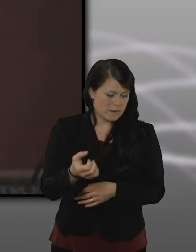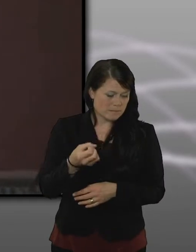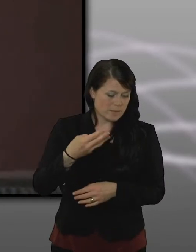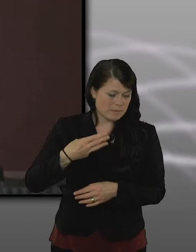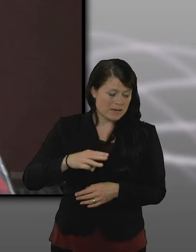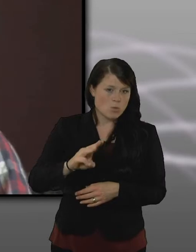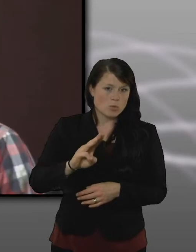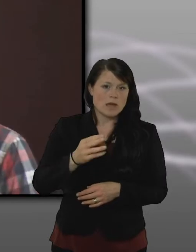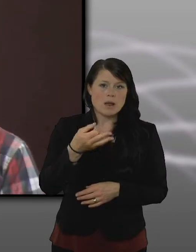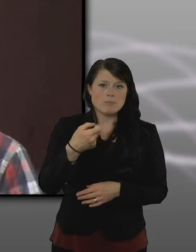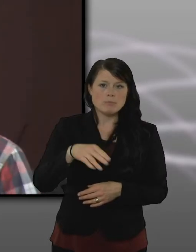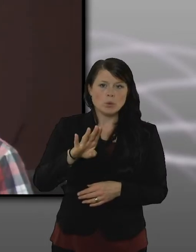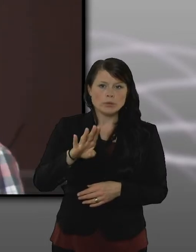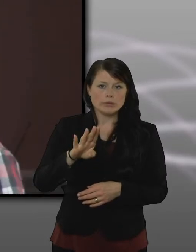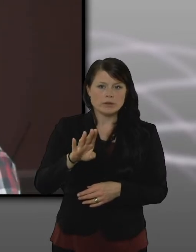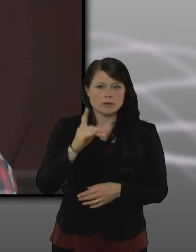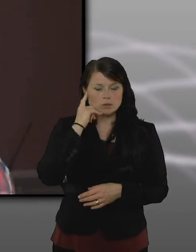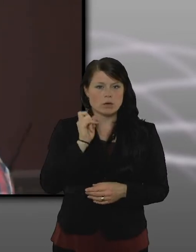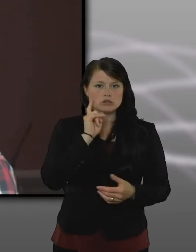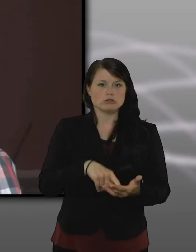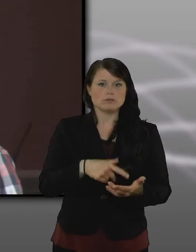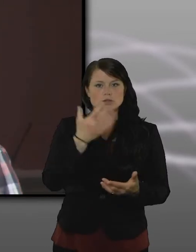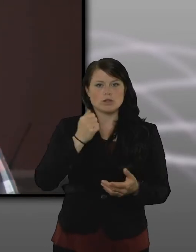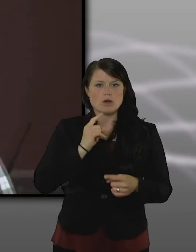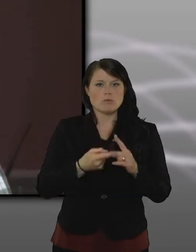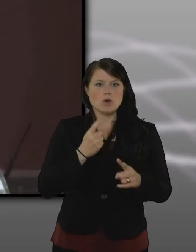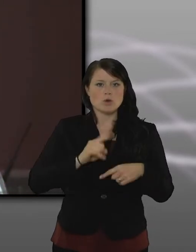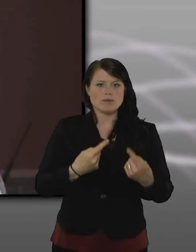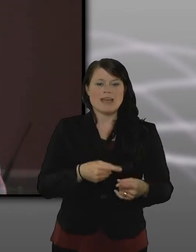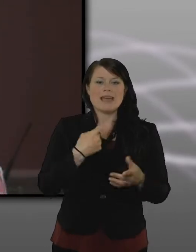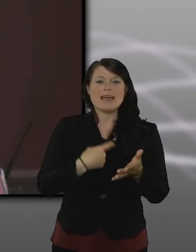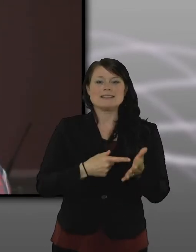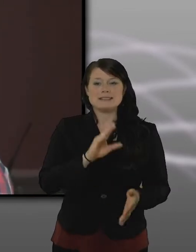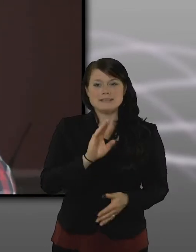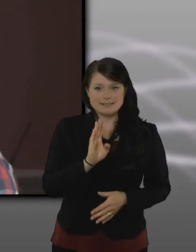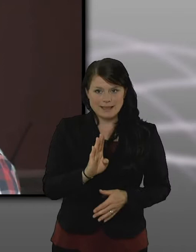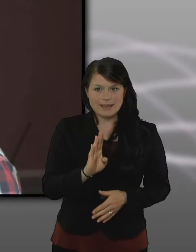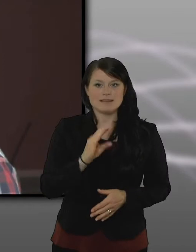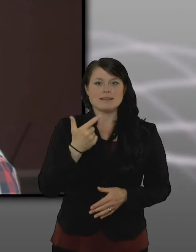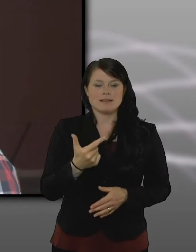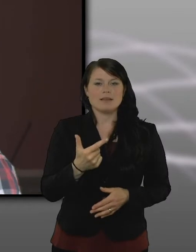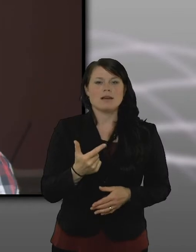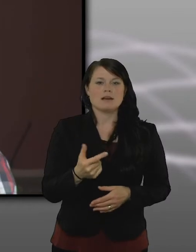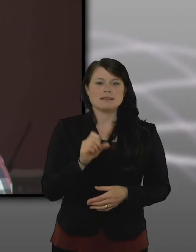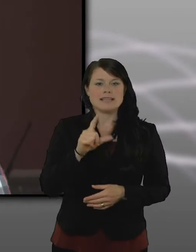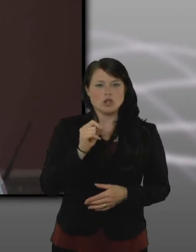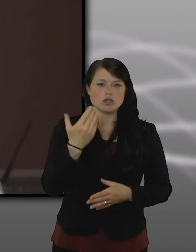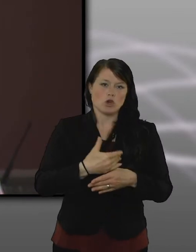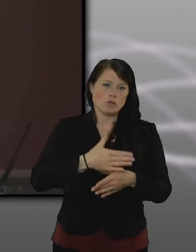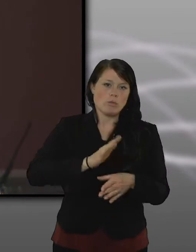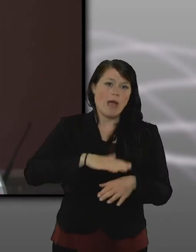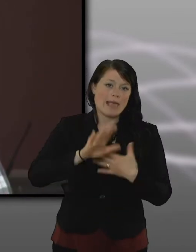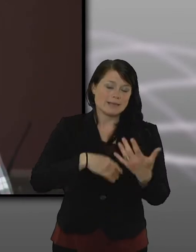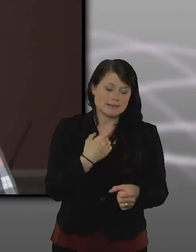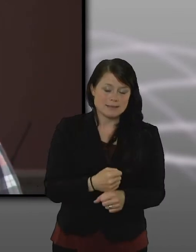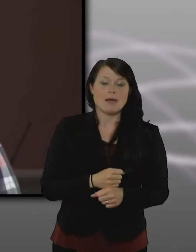pund för att börja utveckla sin. Den heter DT också. Digital Theater. Men vi hade i alla